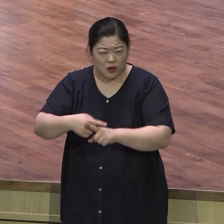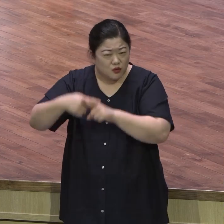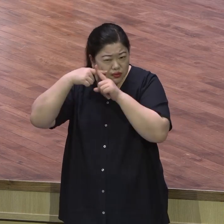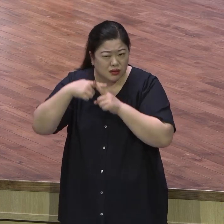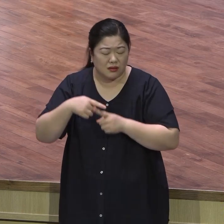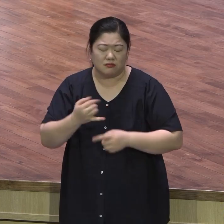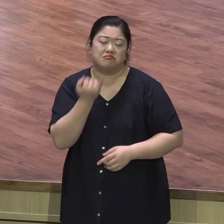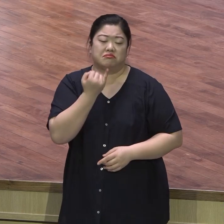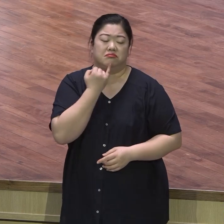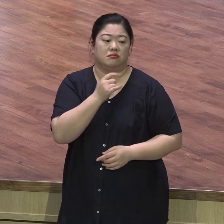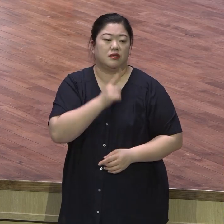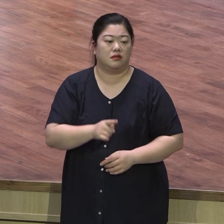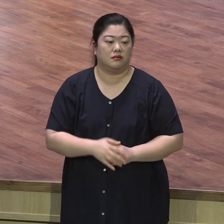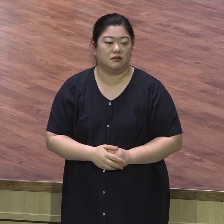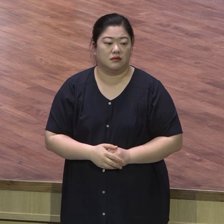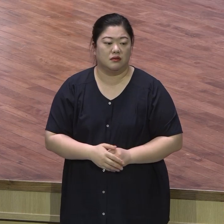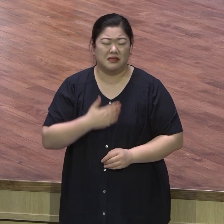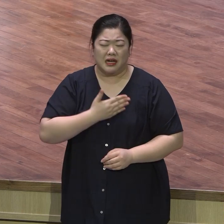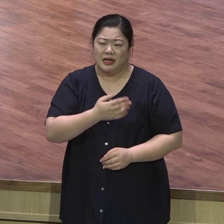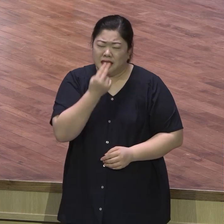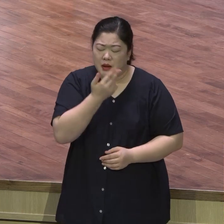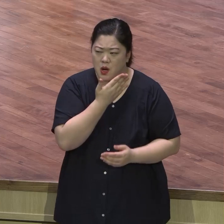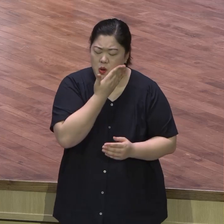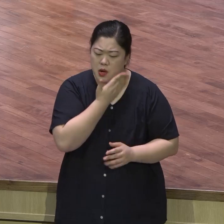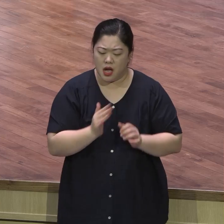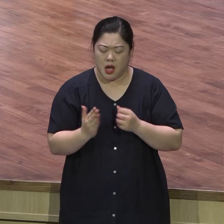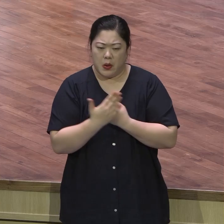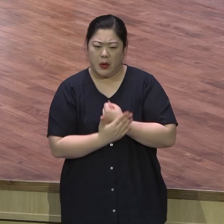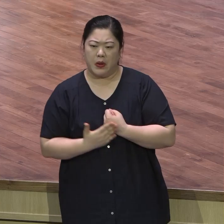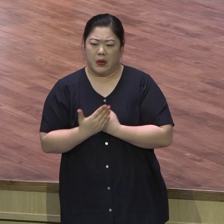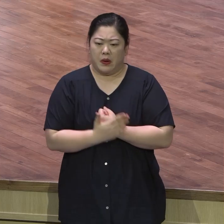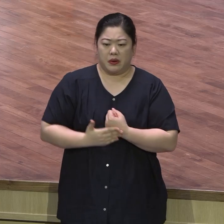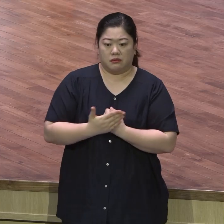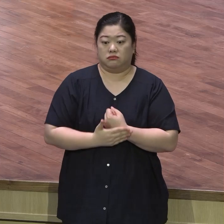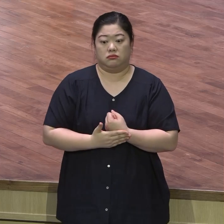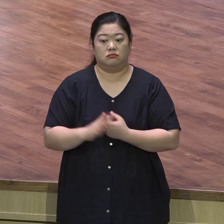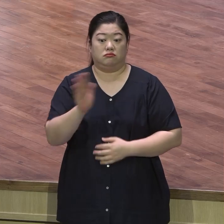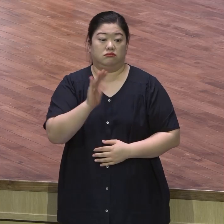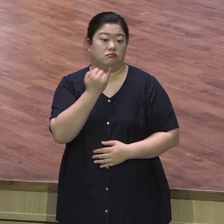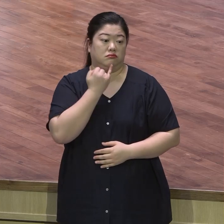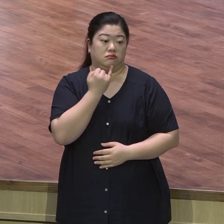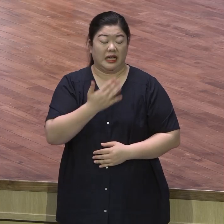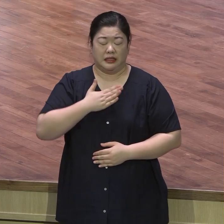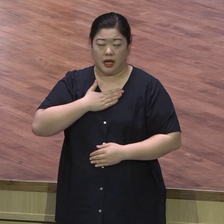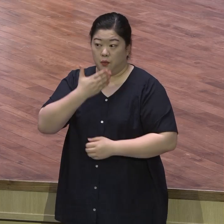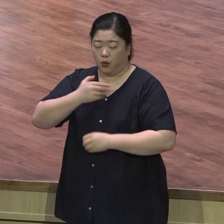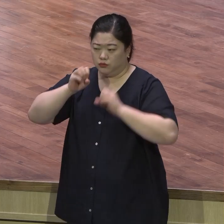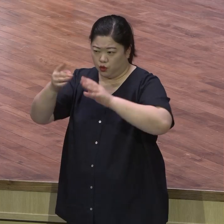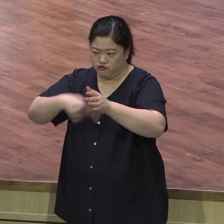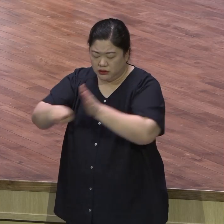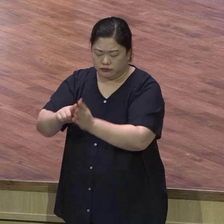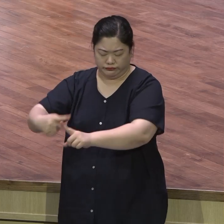생명조차도 귀한 것으로 여기지 아니었어요. 결국은 생명도 바쳤습니다. 순교했습니다.